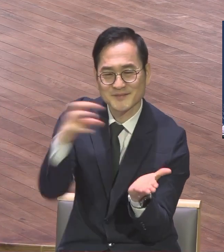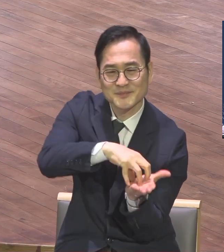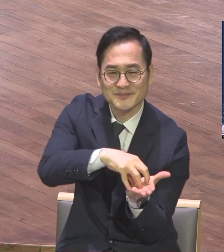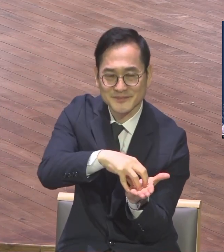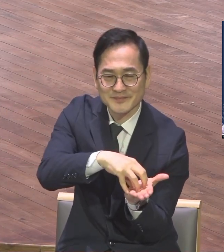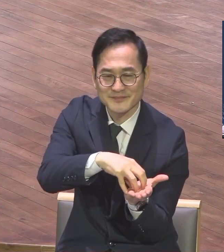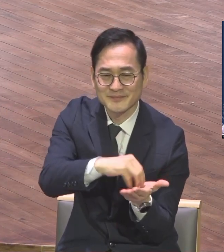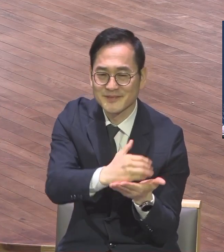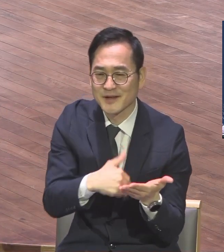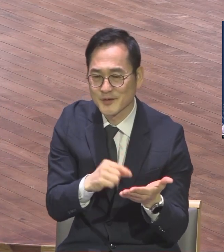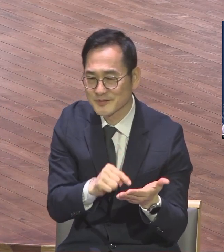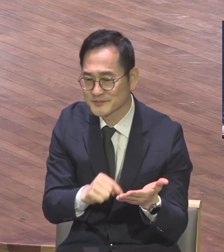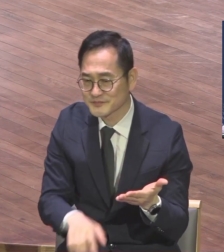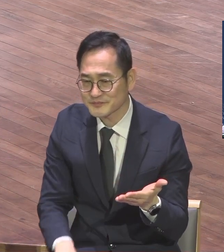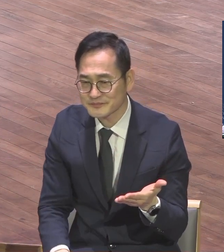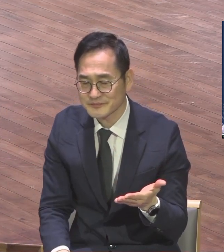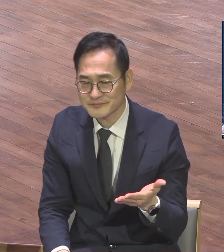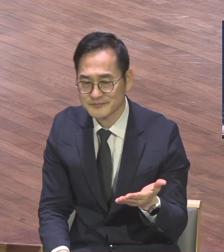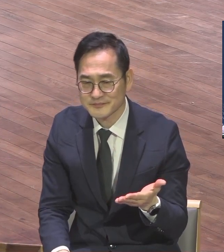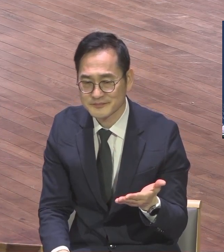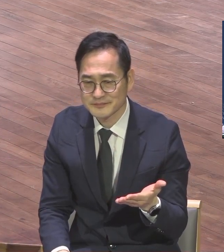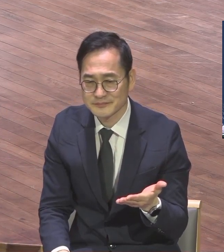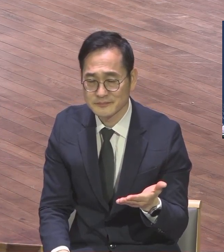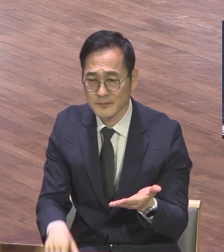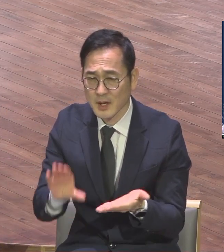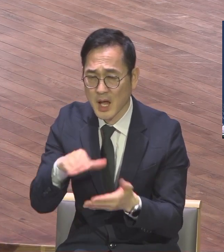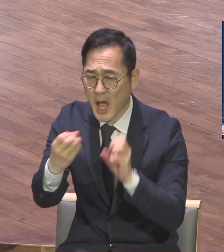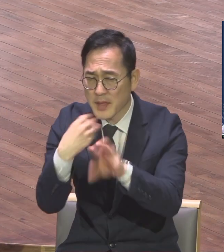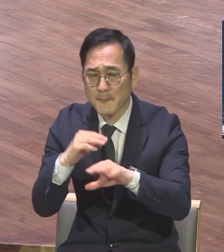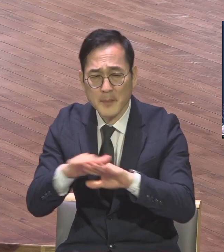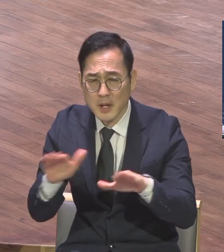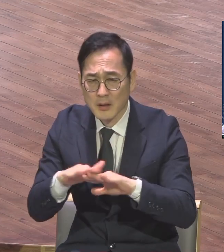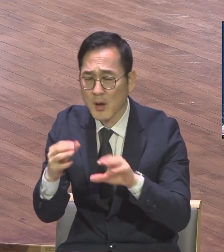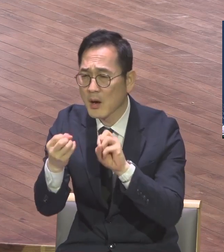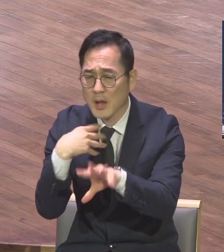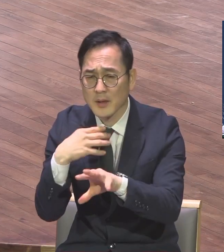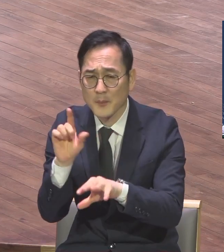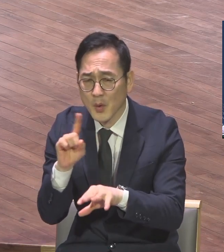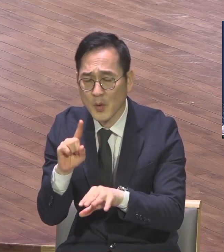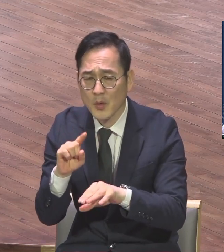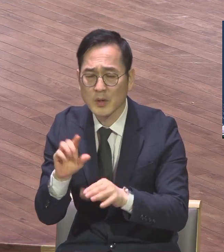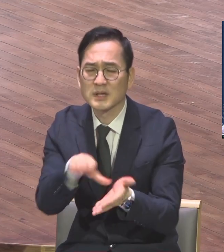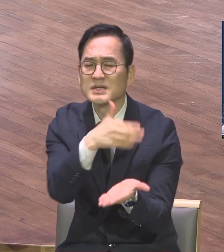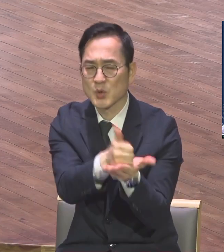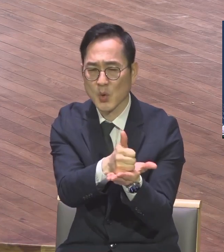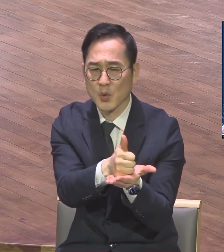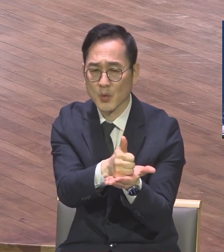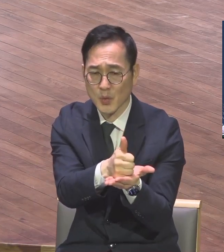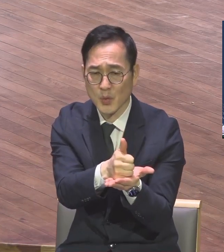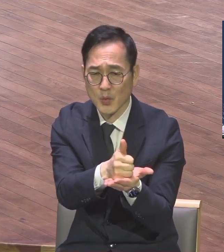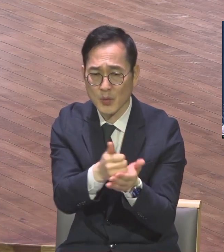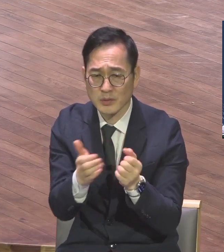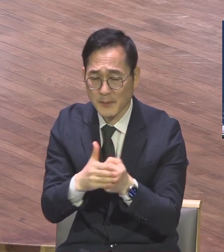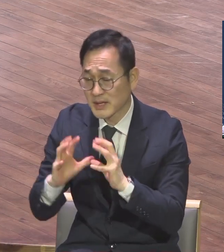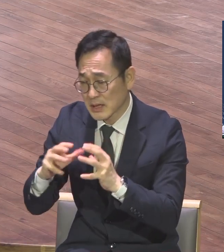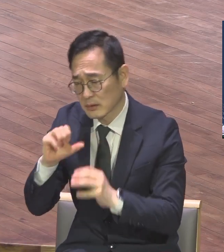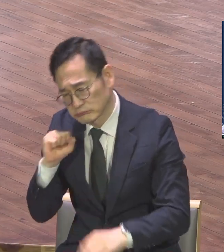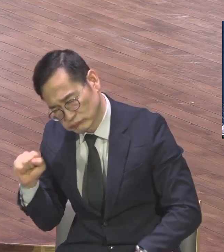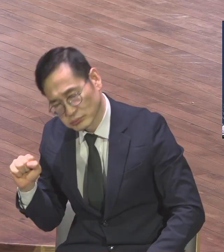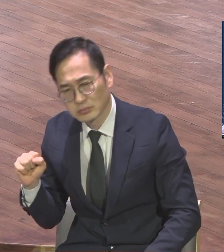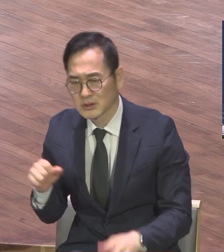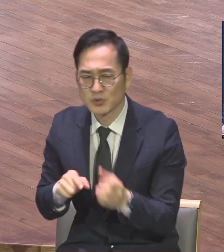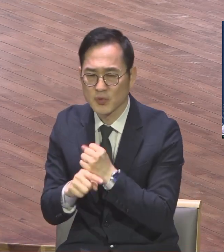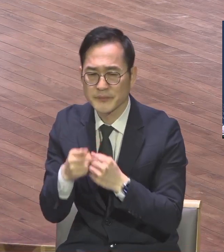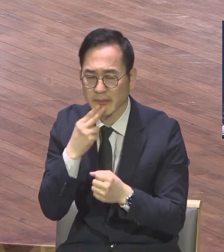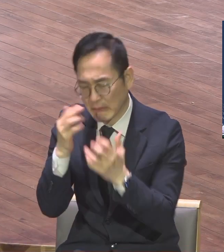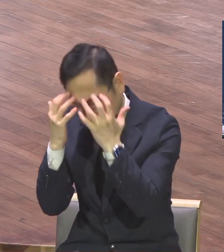여러분, 그리스도가 답이기 때문에 우린 더 이상 인생 서론에 머물러 있을 필요가 없는 거예요.